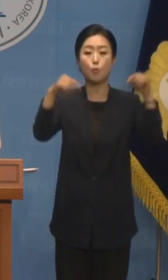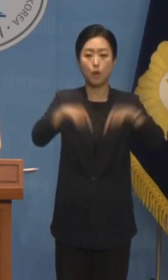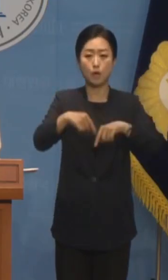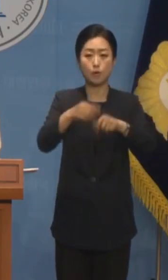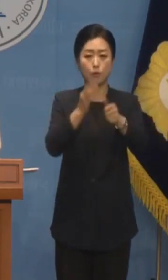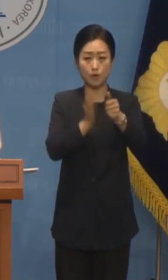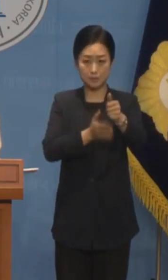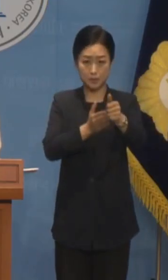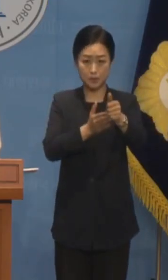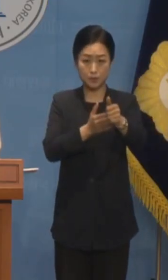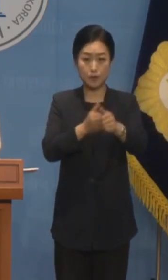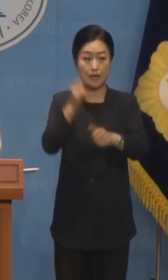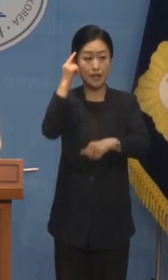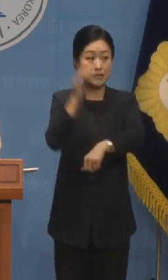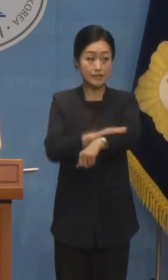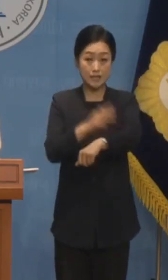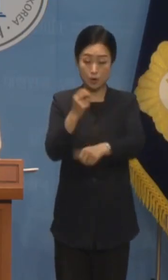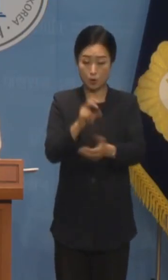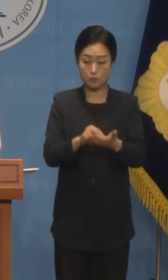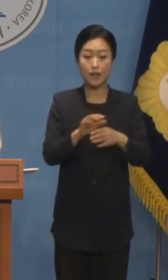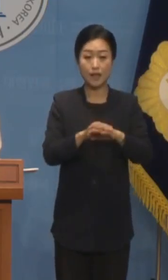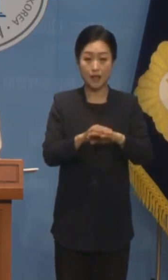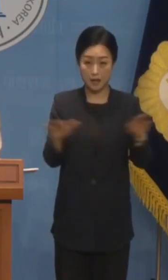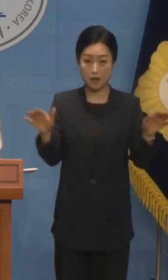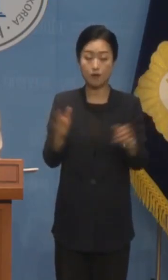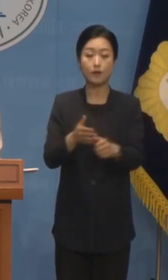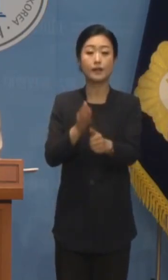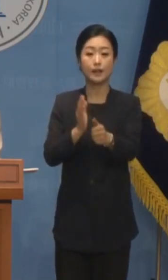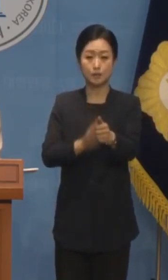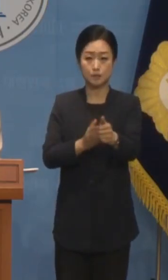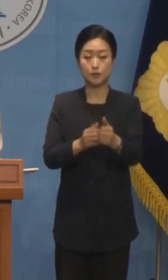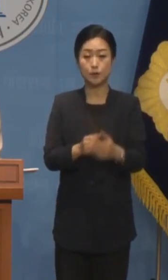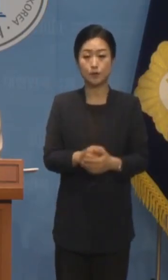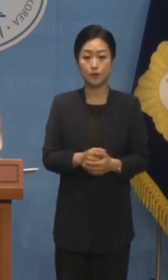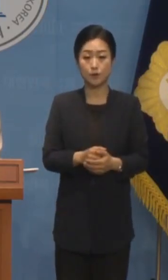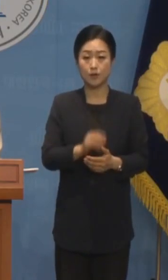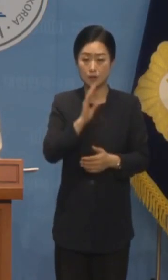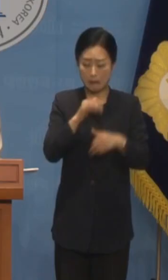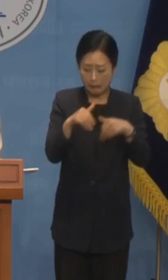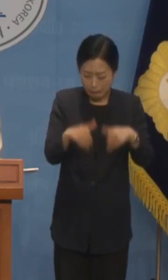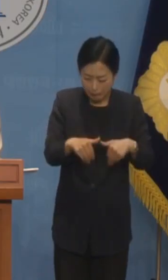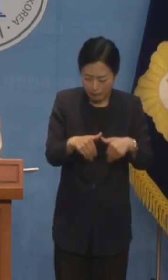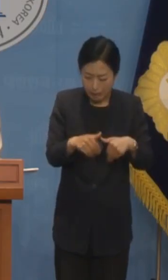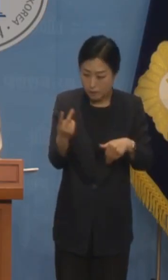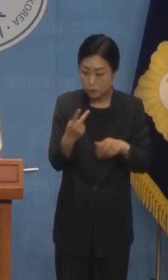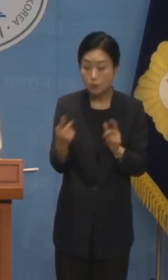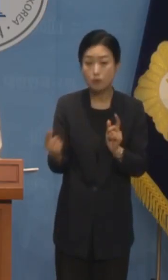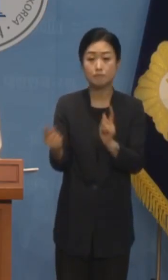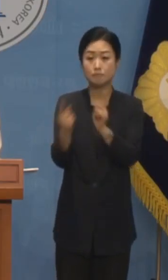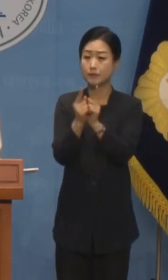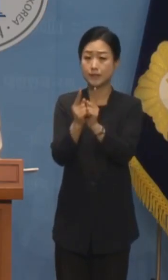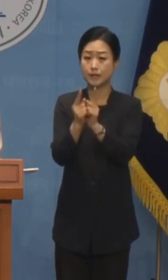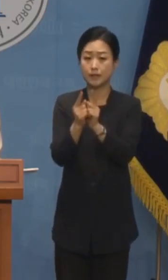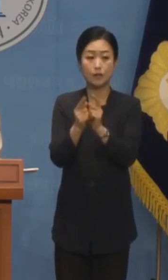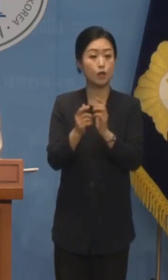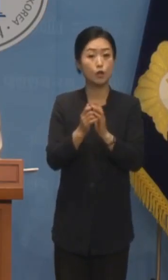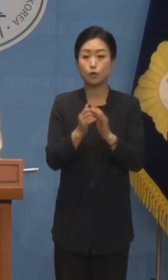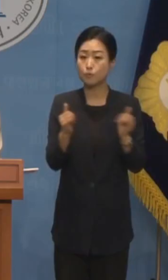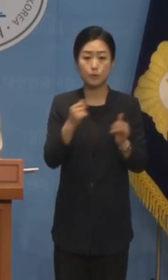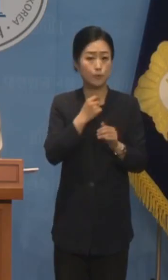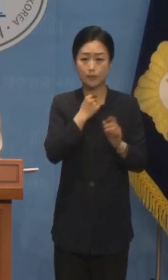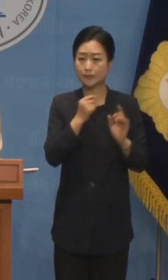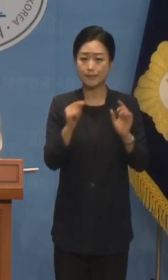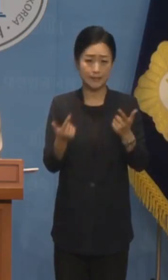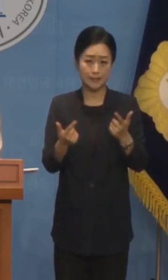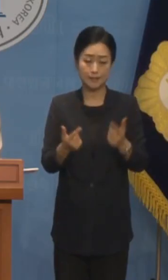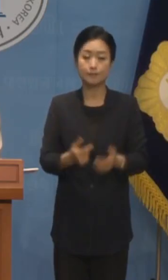위기를 슬기롭게 타개할 방안입니다. 따라서 이런 굴욕적인 한일 회담 국민들은 원하지